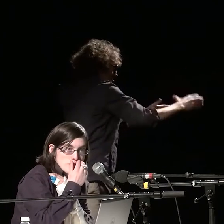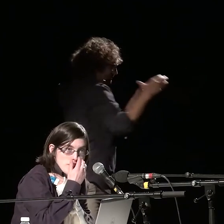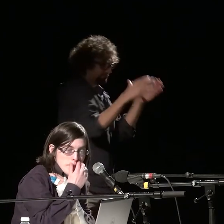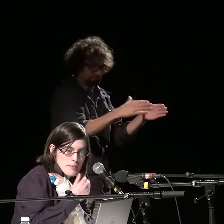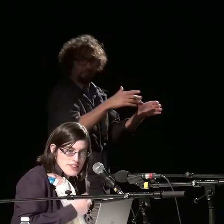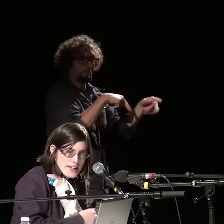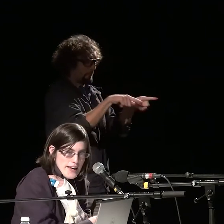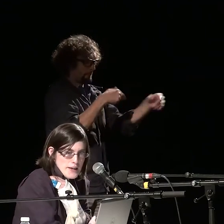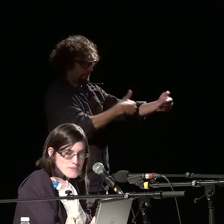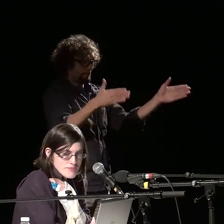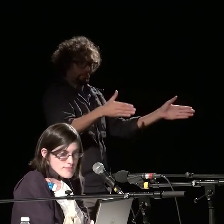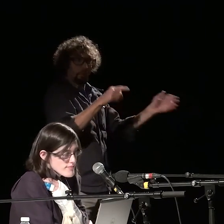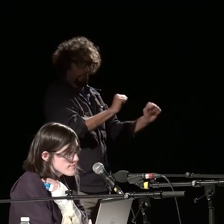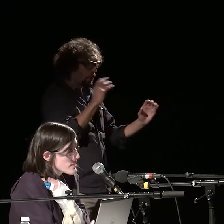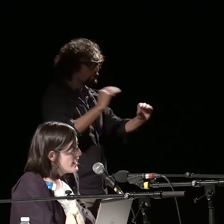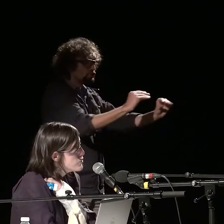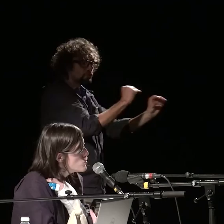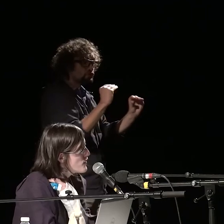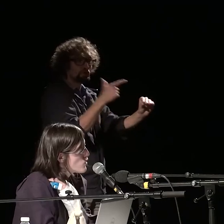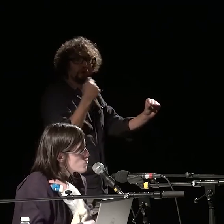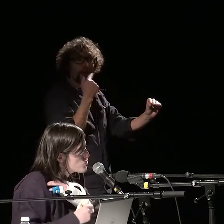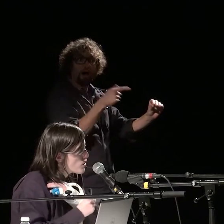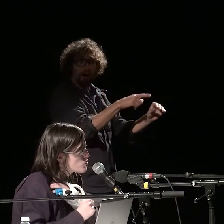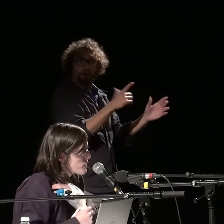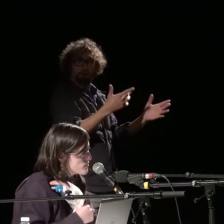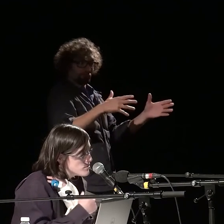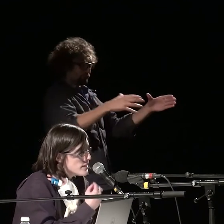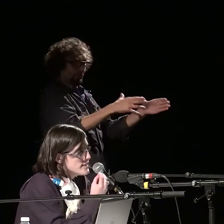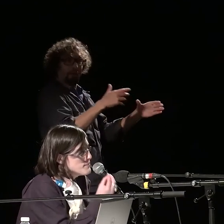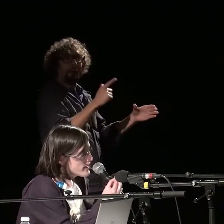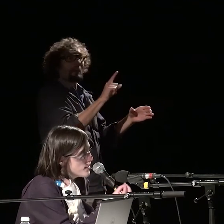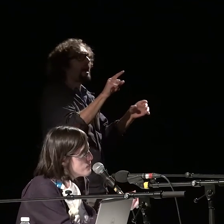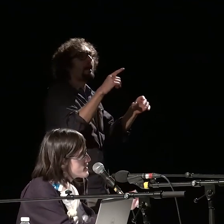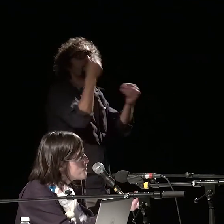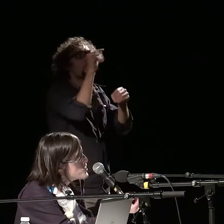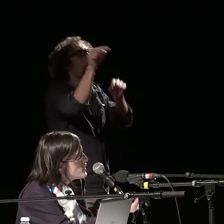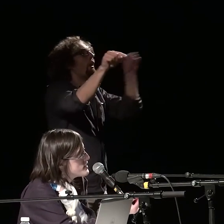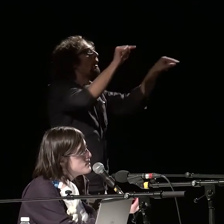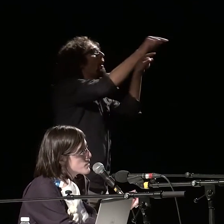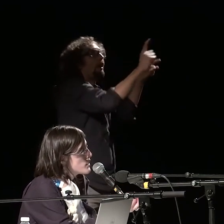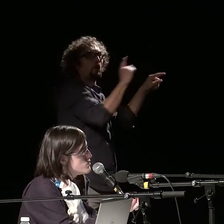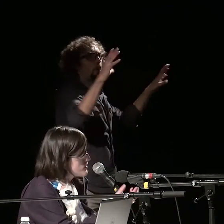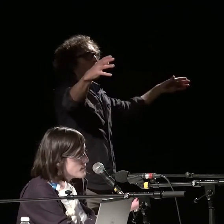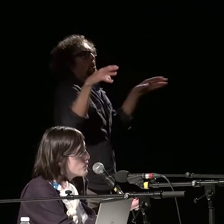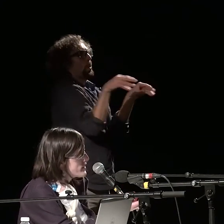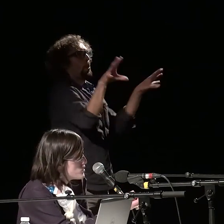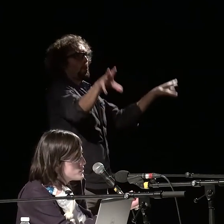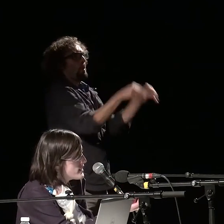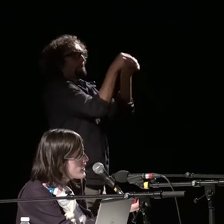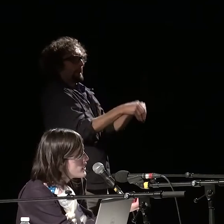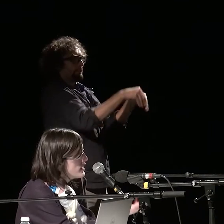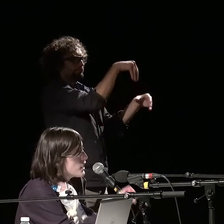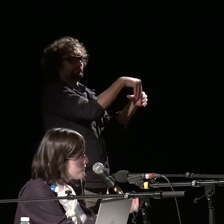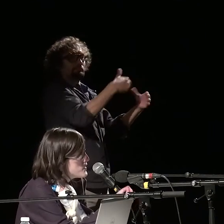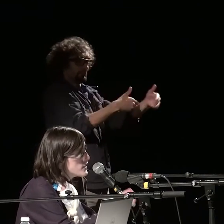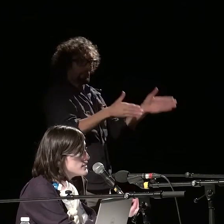eux, c'est vachement sympathique. Et du coup, en fait, quand tu ressors d'une prison, t'es marqué à vie parce qu'il y a un fichier qui dit que t'as eu, ça s'appelle le casier